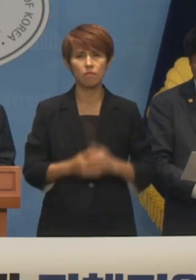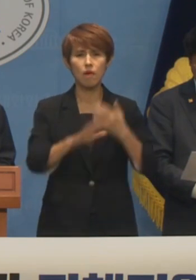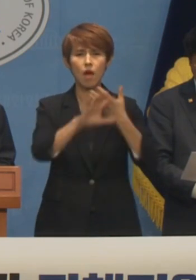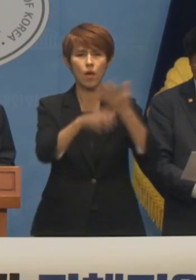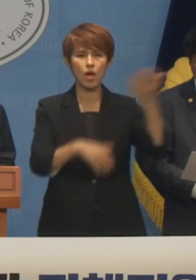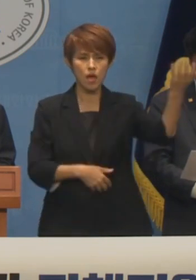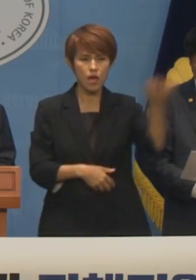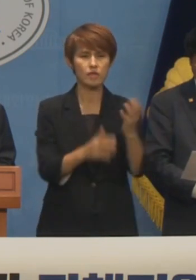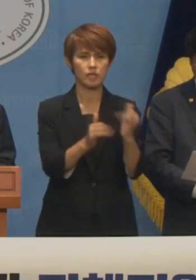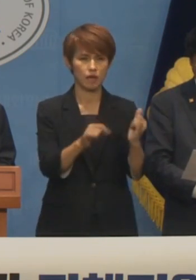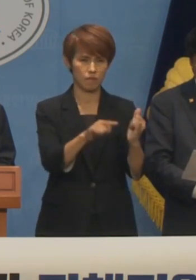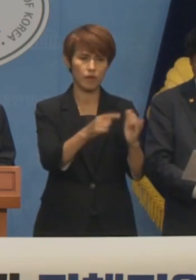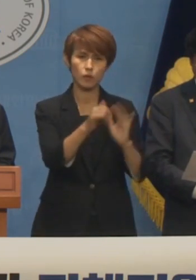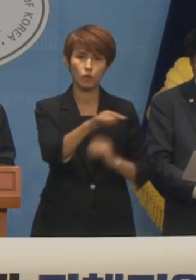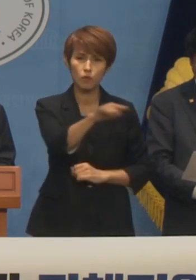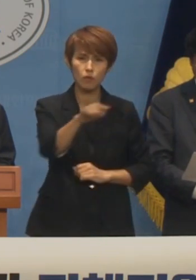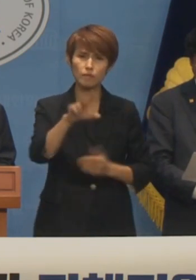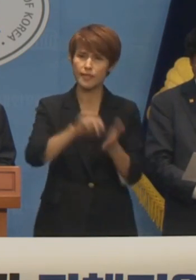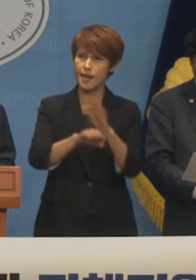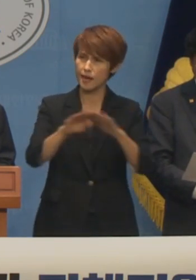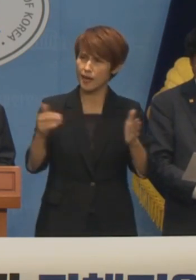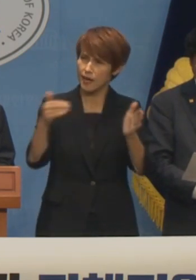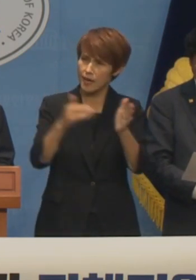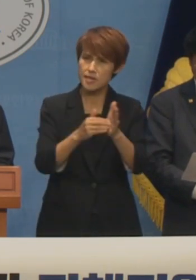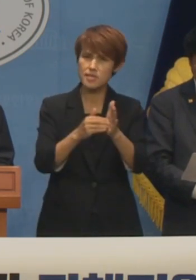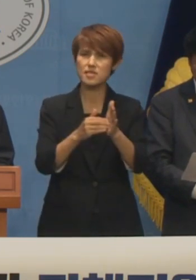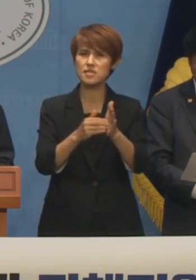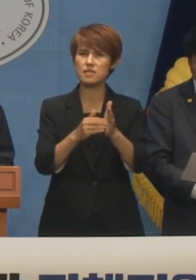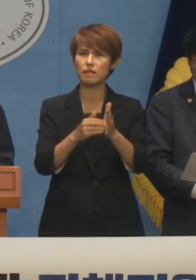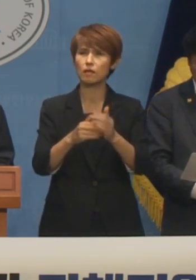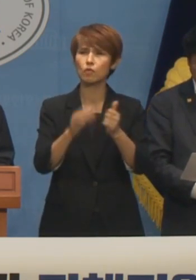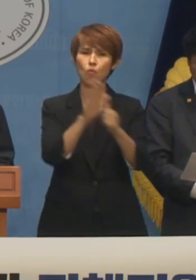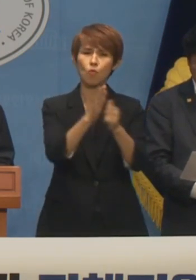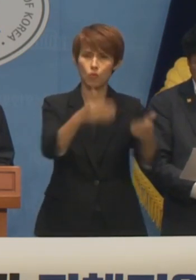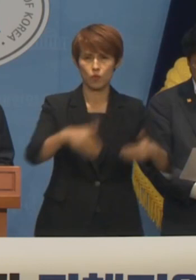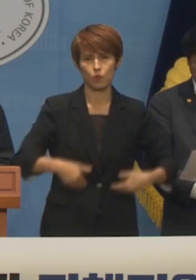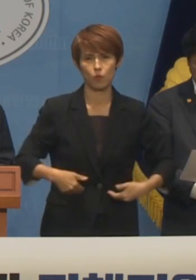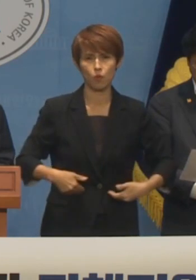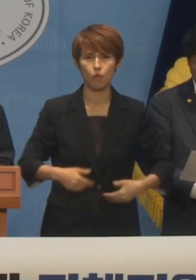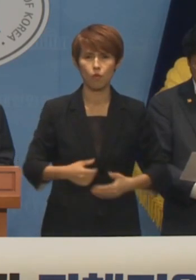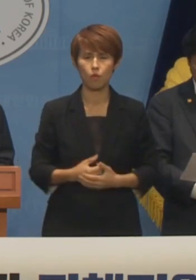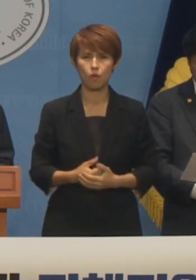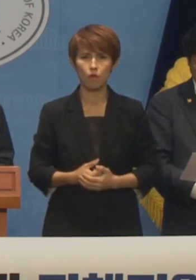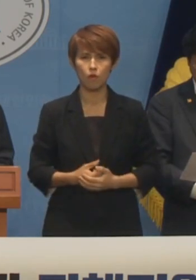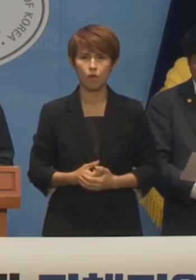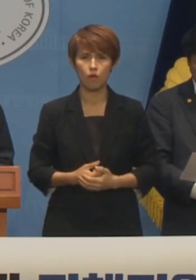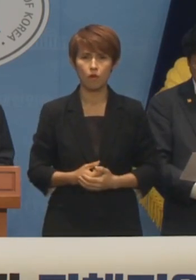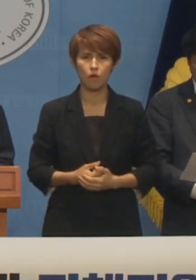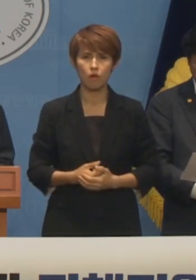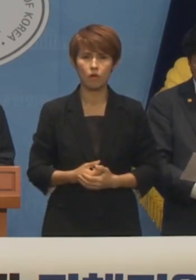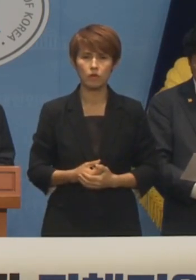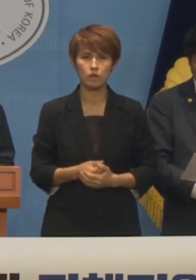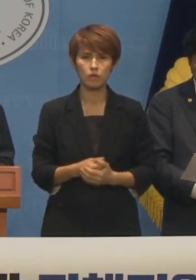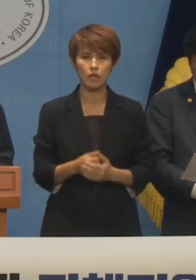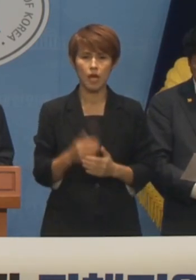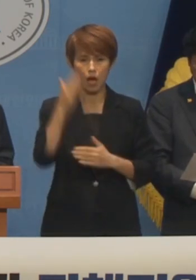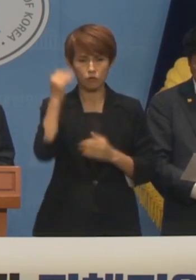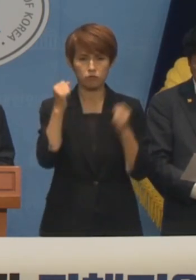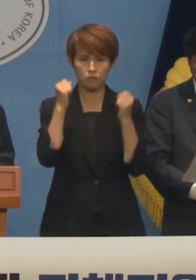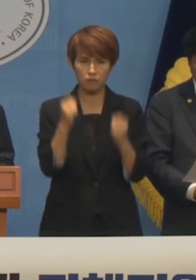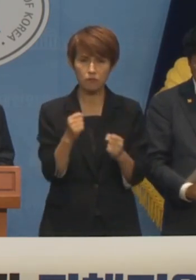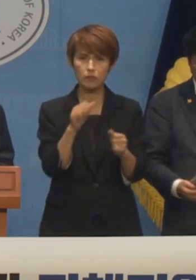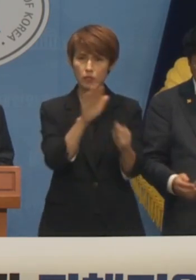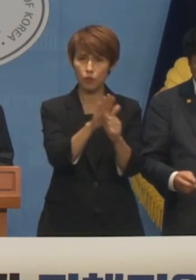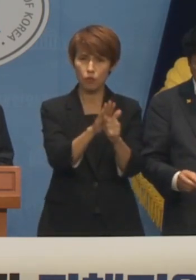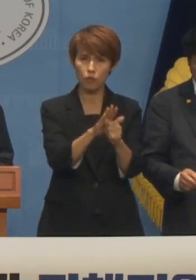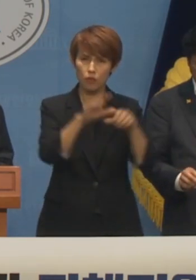피해 가족들은 문제가 해결될 때까지 구호가 필요하지만 언제 체류비 등 지원이 중단될지 몰라 전전긍긍하고